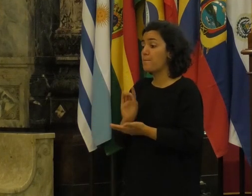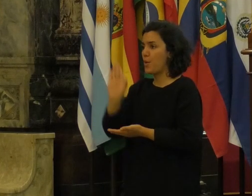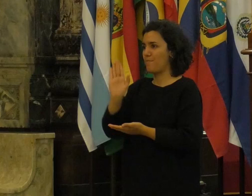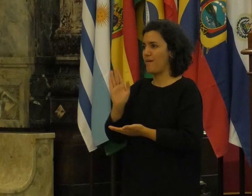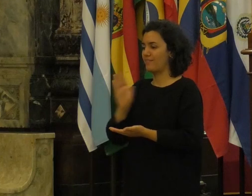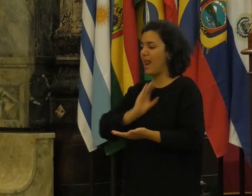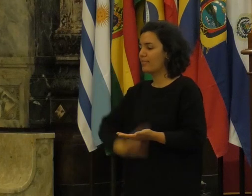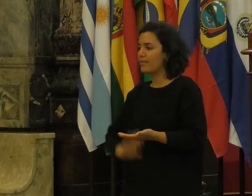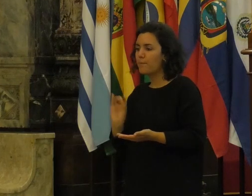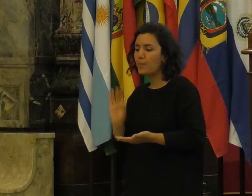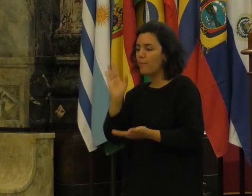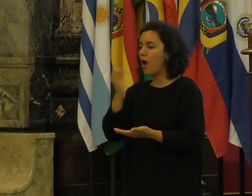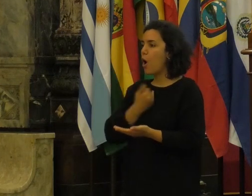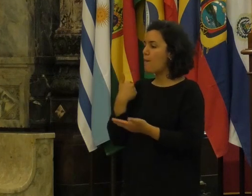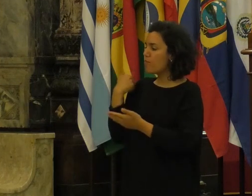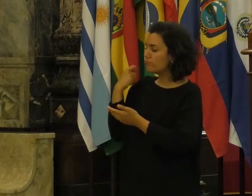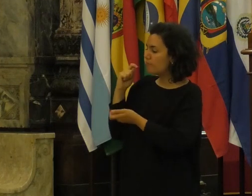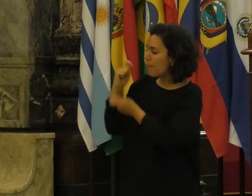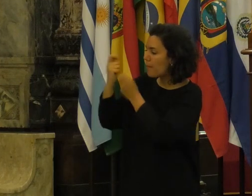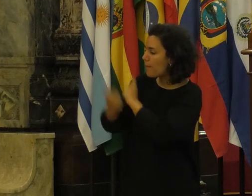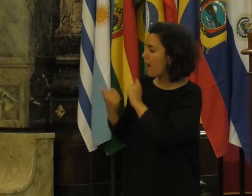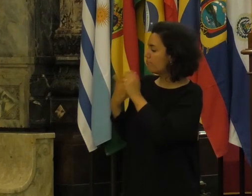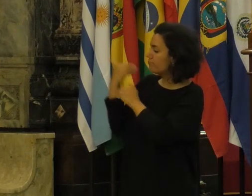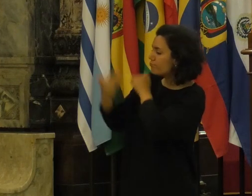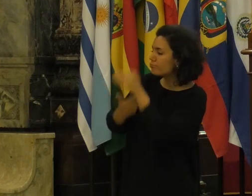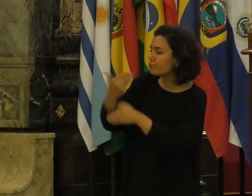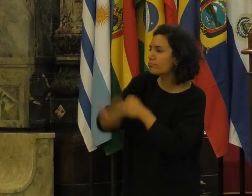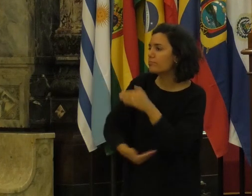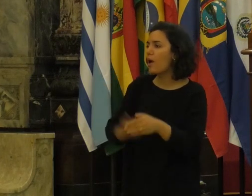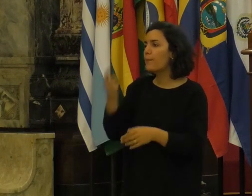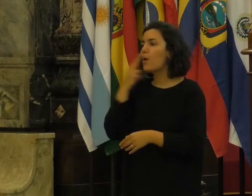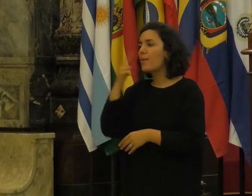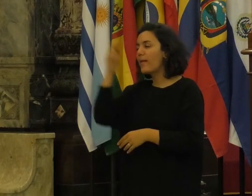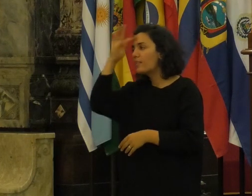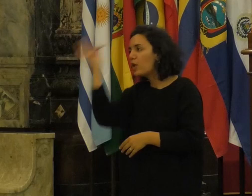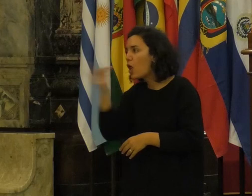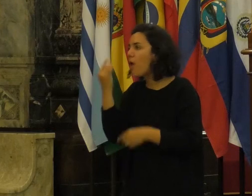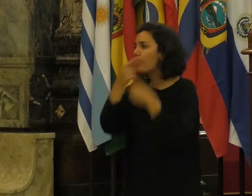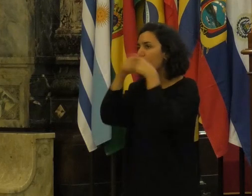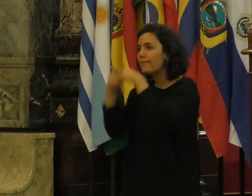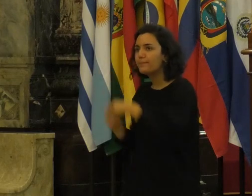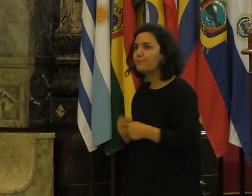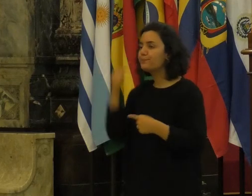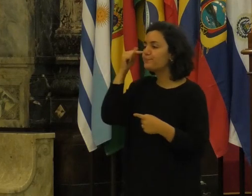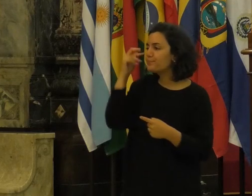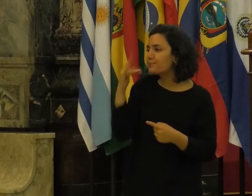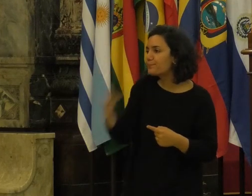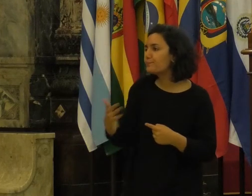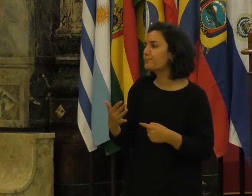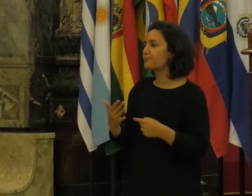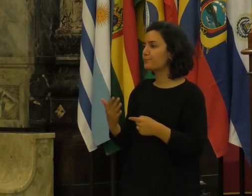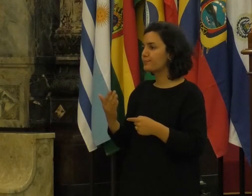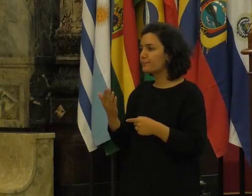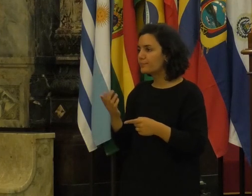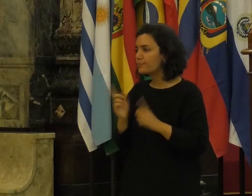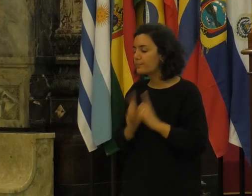de su evolución, de sus problemas teóricos metodológicos, sus debates epistémicos, sus tendencias en todo